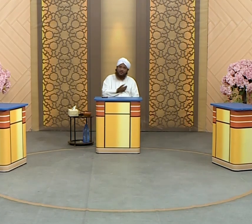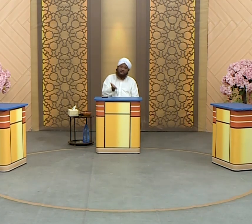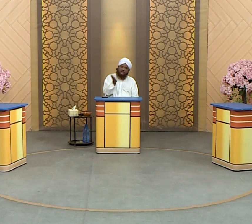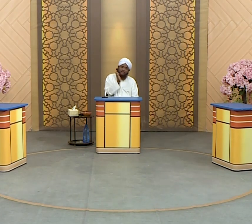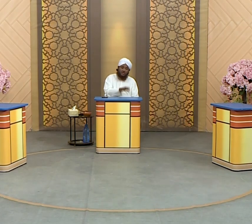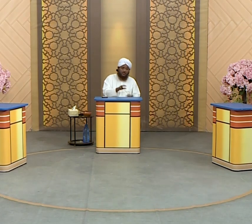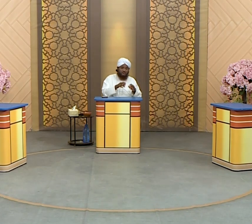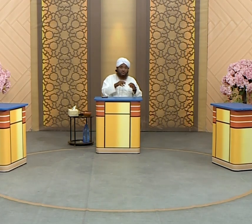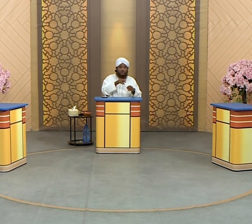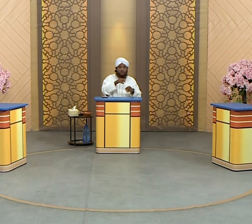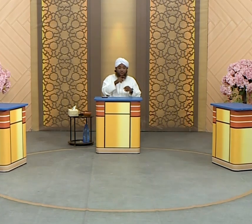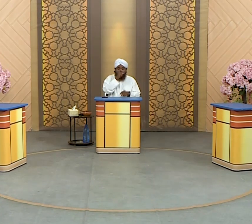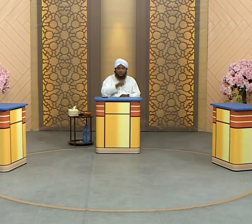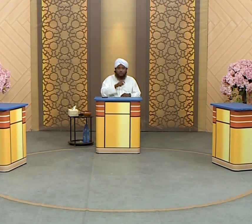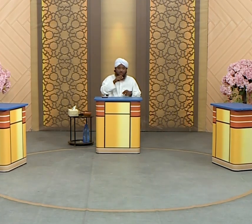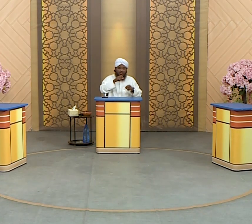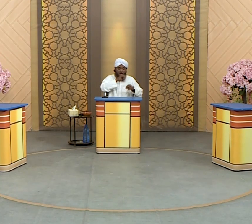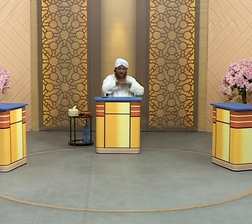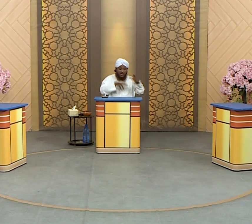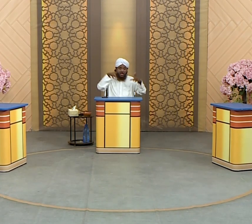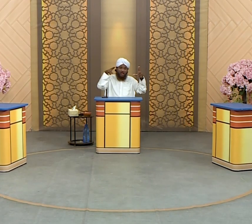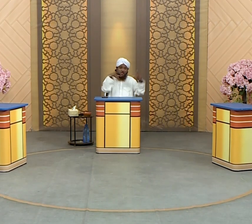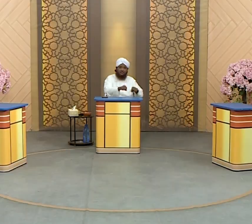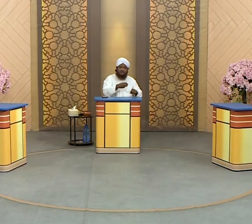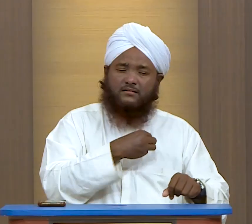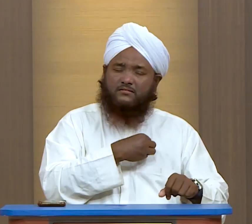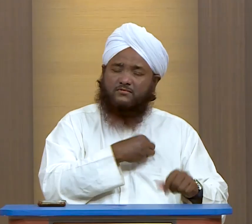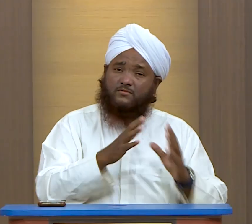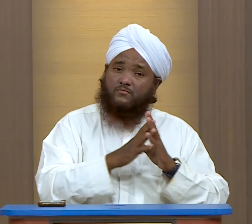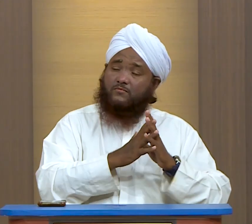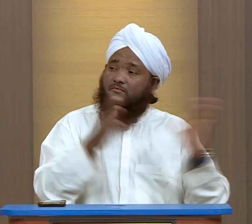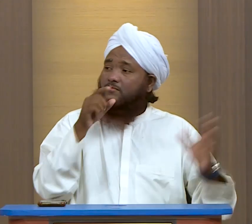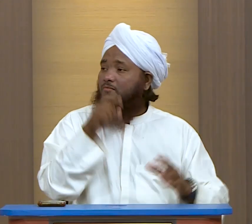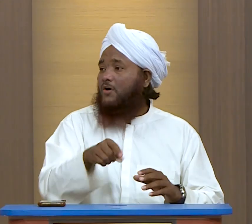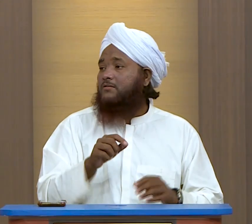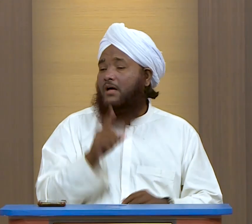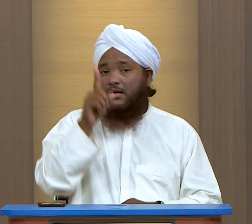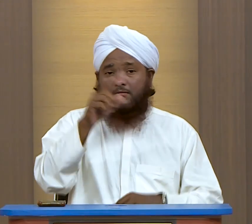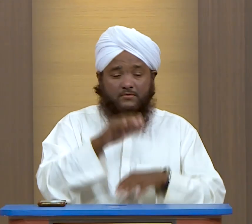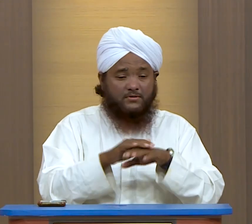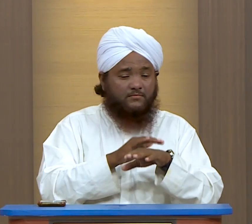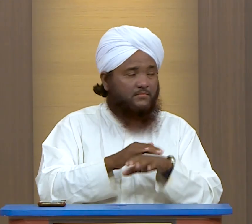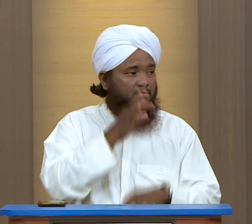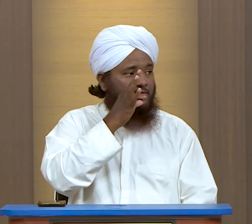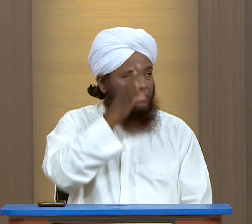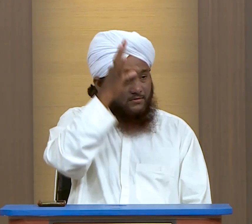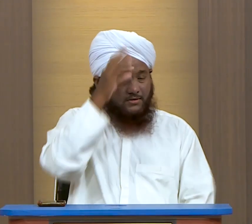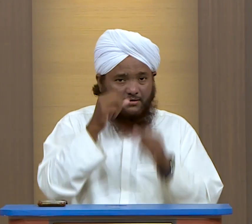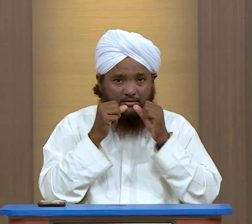کا عذاب ہرگز ہرگز برداشت نہ ہو سکے گا۔ چنانچہ اللہ پاک کے آخری نبی صلی اللہ علیہ وآلہ وسلم نے